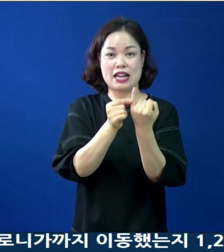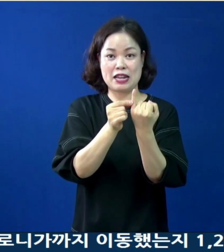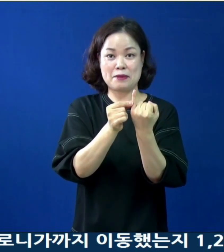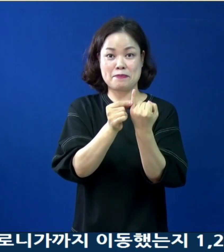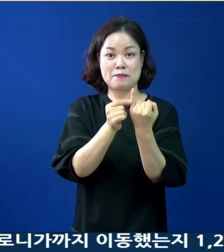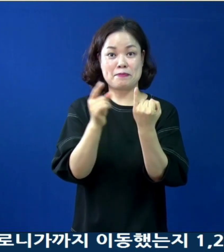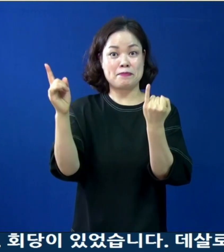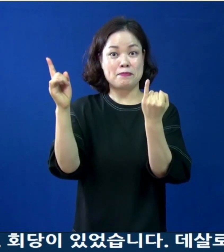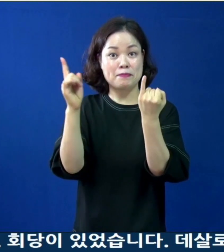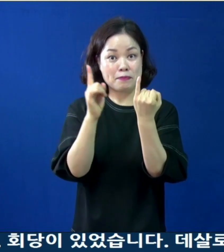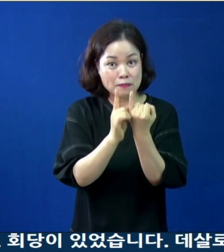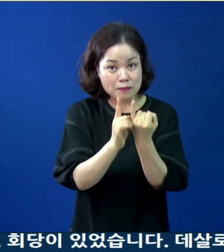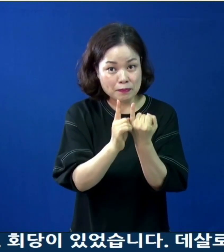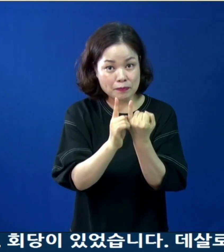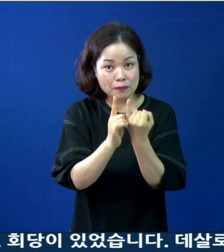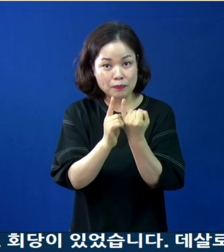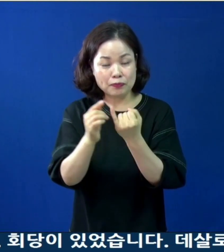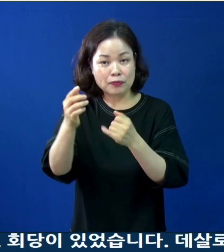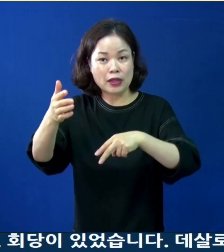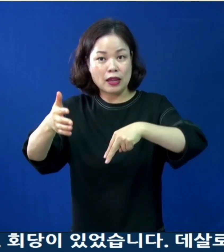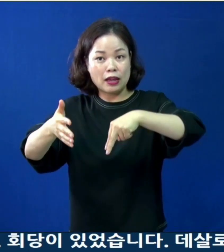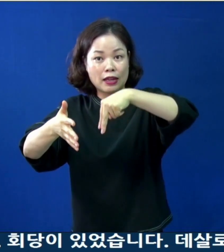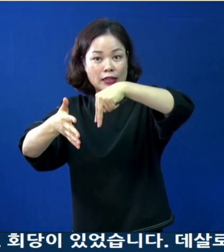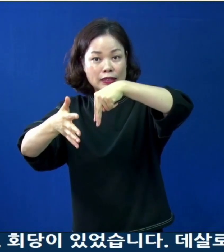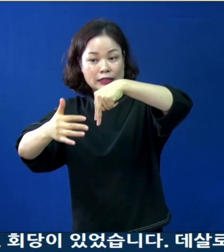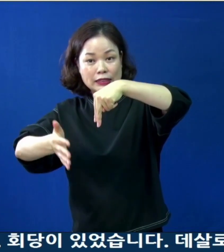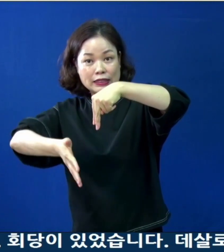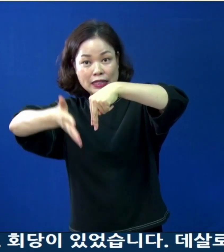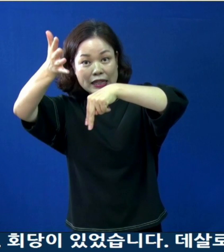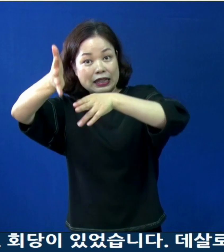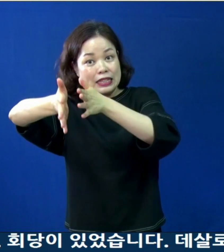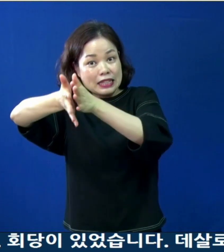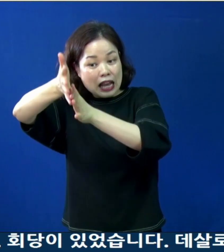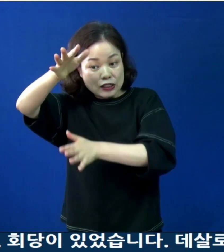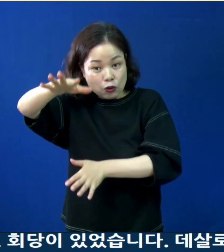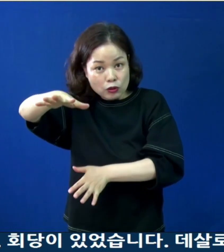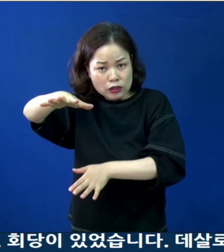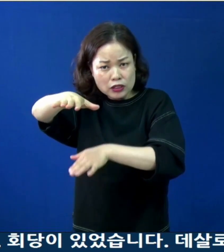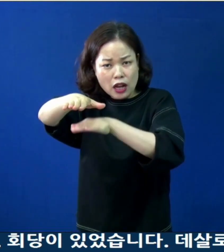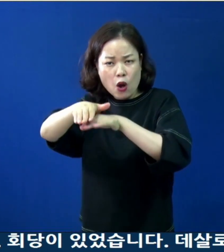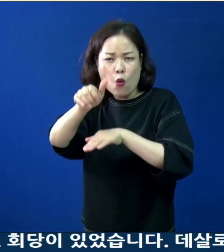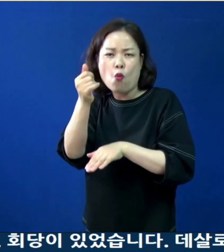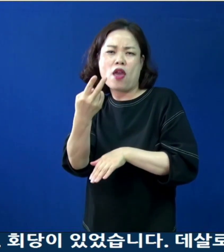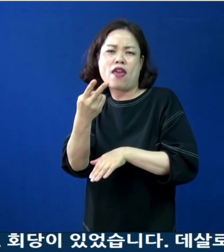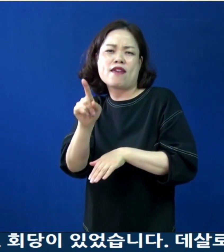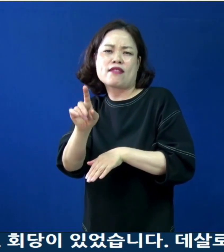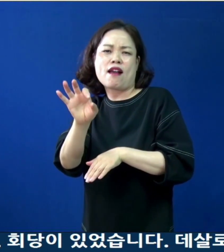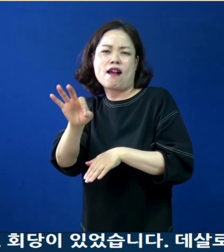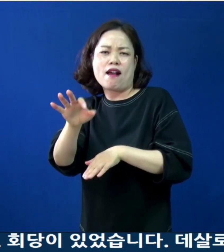거였습니다. 그런데 데살로니가에 가니까 회당이 있었습니다. 뒤에 나오는